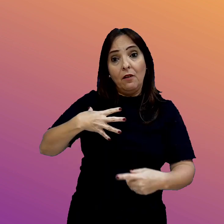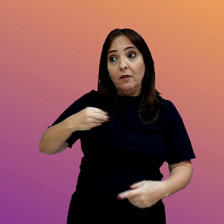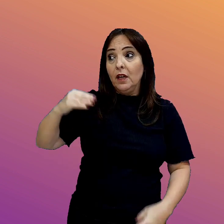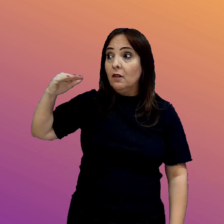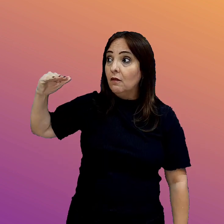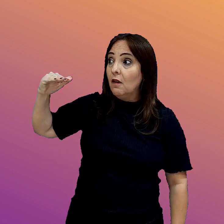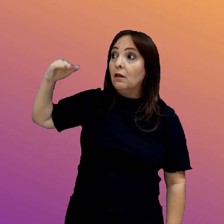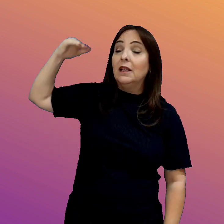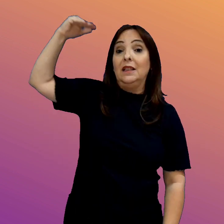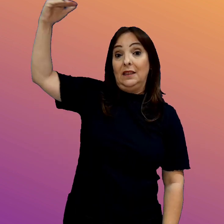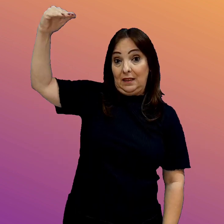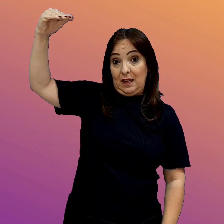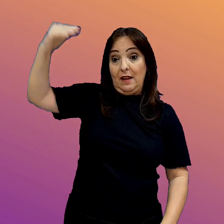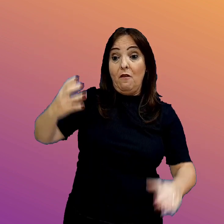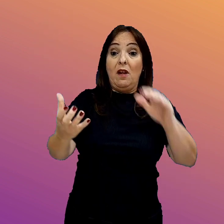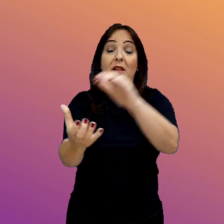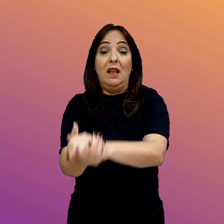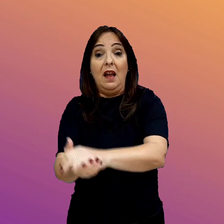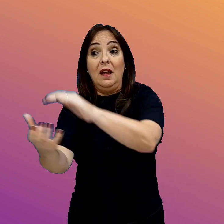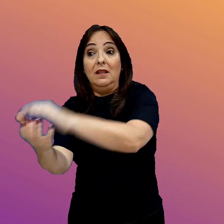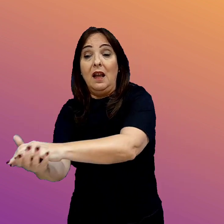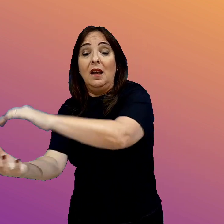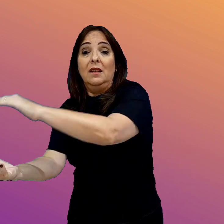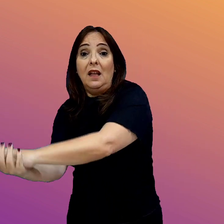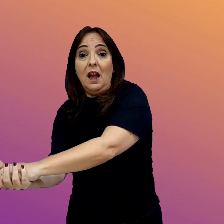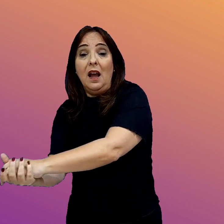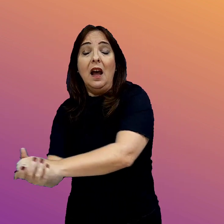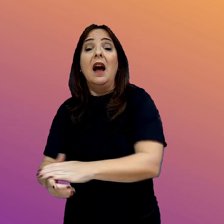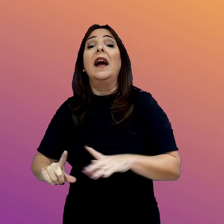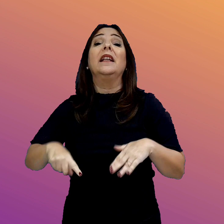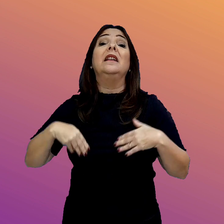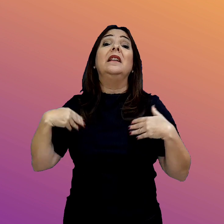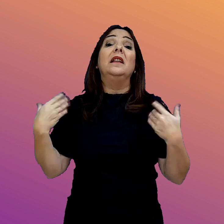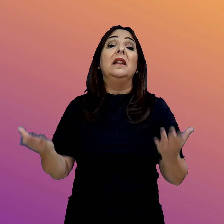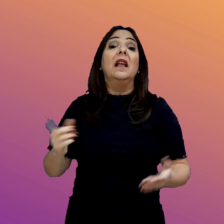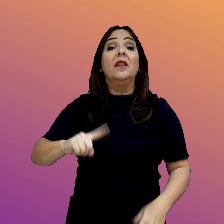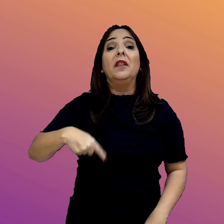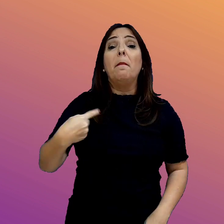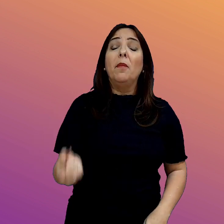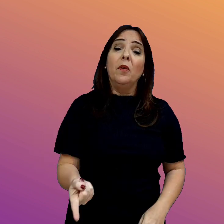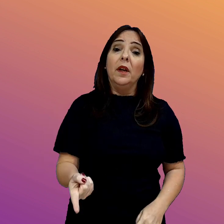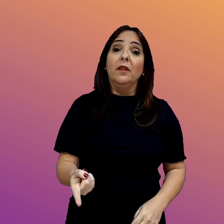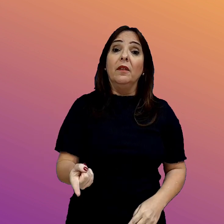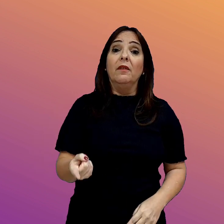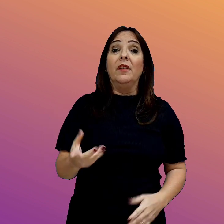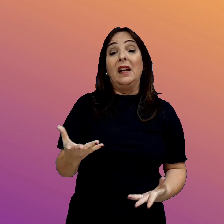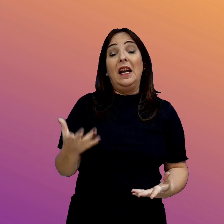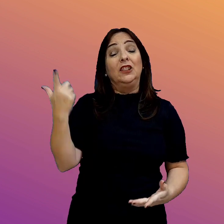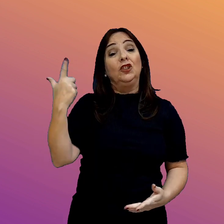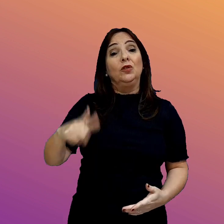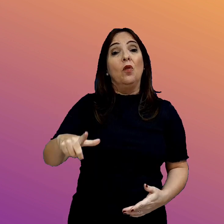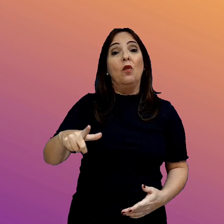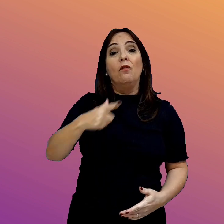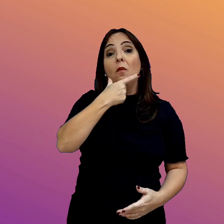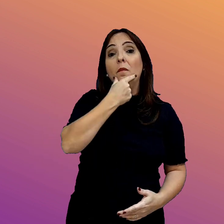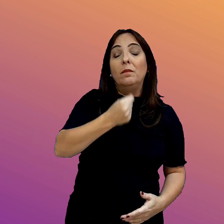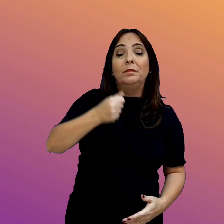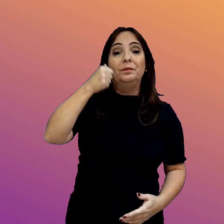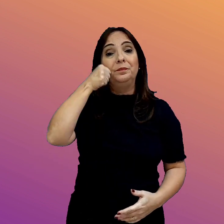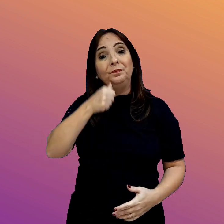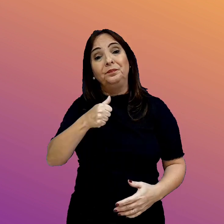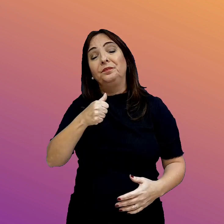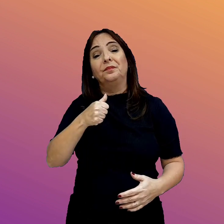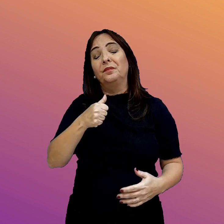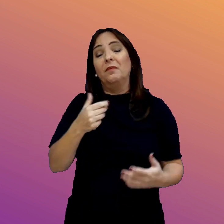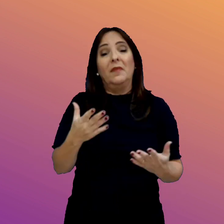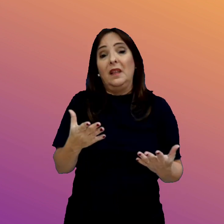as suas alianças com seus cônjuges, e só depois quem vai ficar em casa? O ninho vai esvaziar, vai ficar marido e mulher em casa. Então o casamento tem